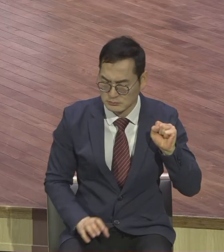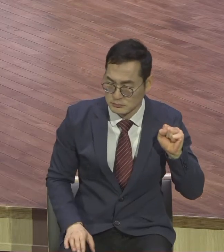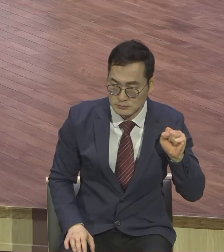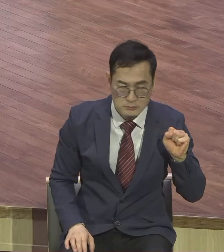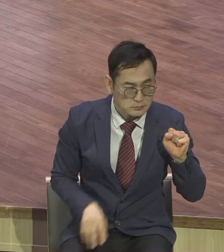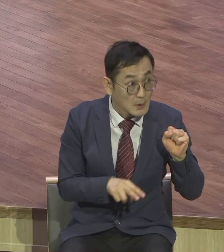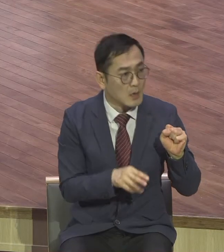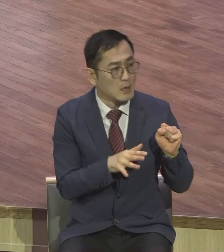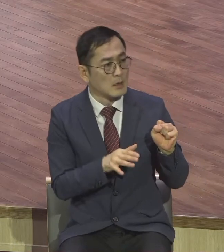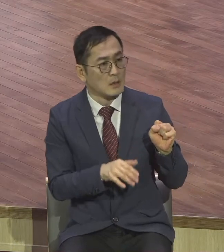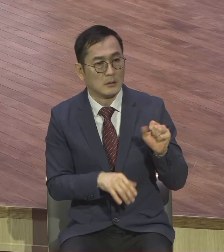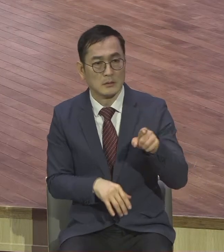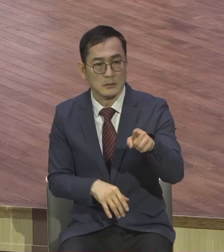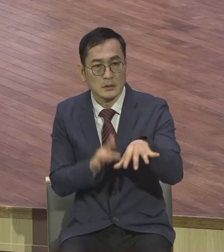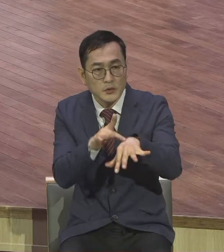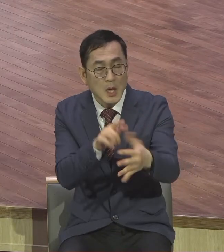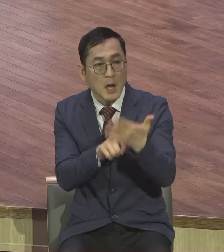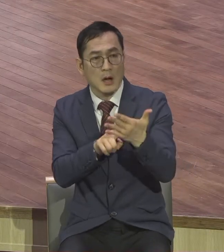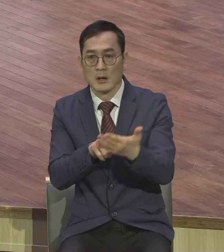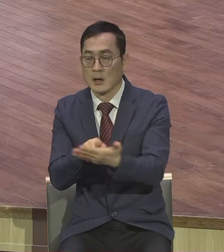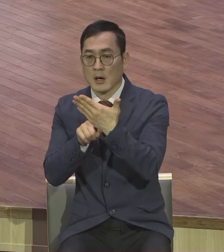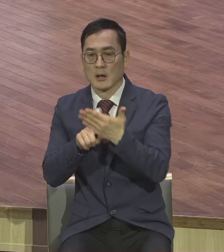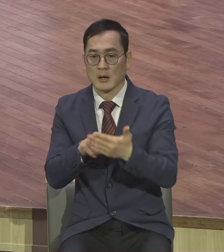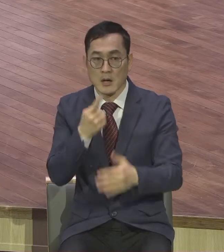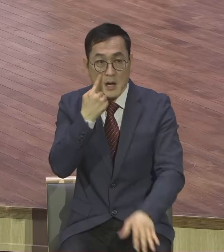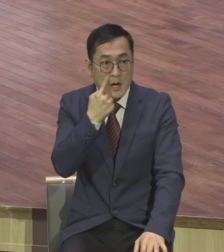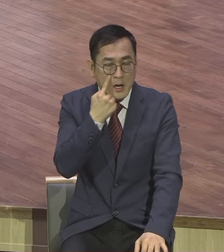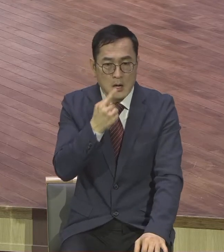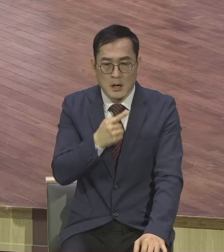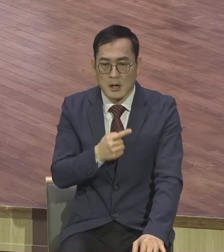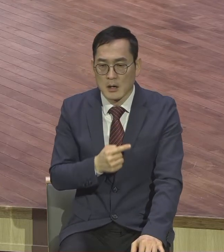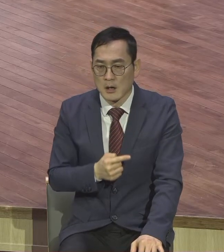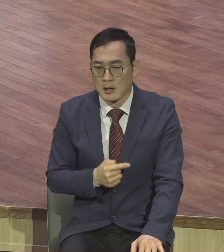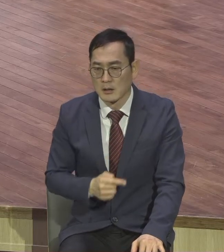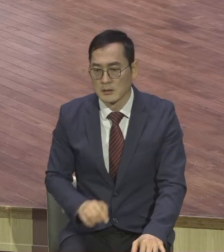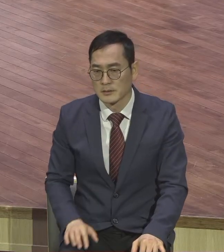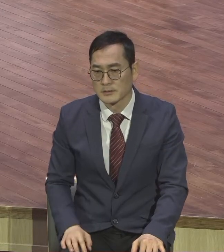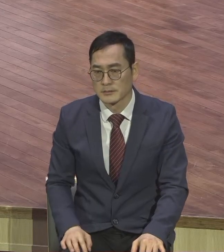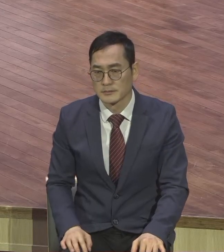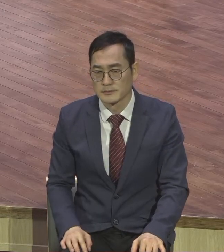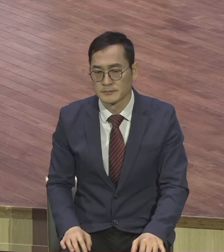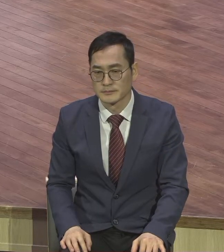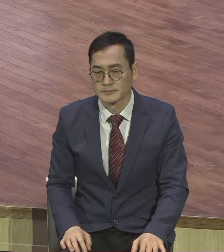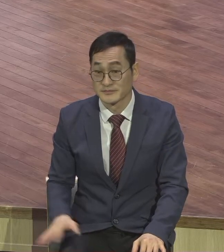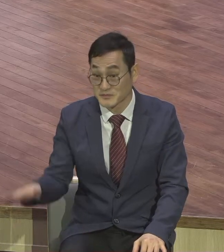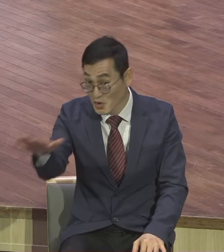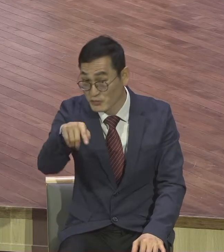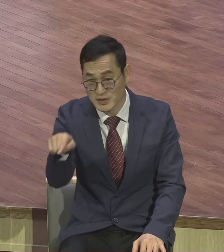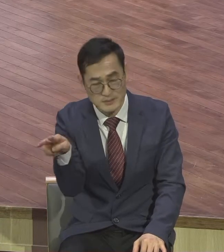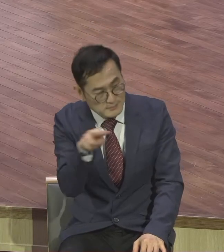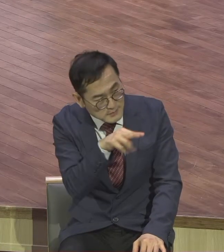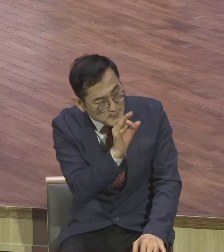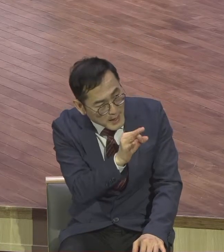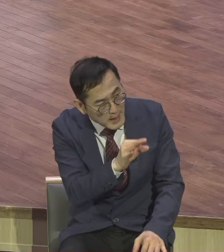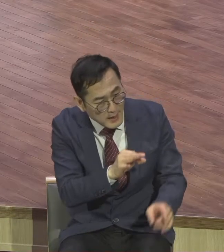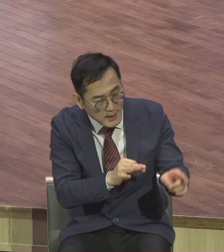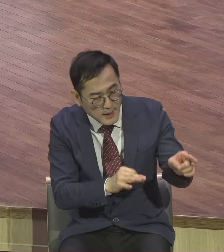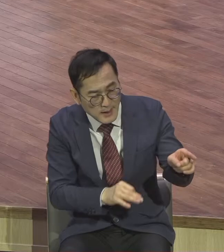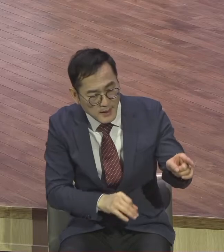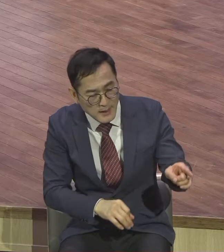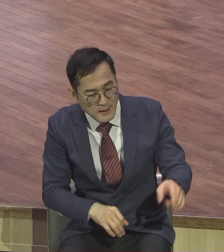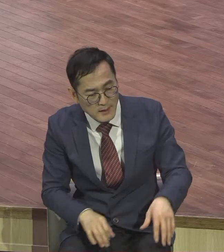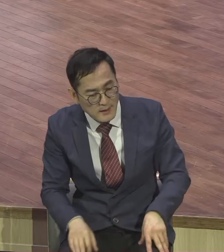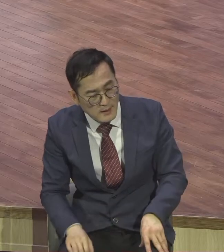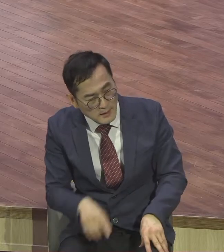성경에만 나와 있어요 이거 우리가 볼 수 있어요 우리 예원계의 성도는 볼 수 있어야 돼요 옆에 주위 사람들 잘 보세요 그런 말할 때 그건